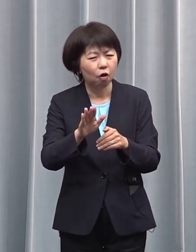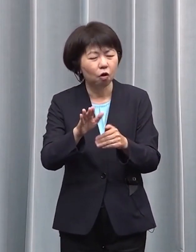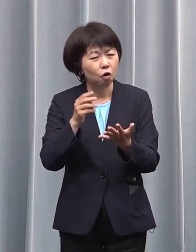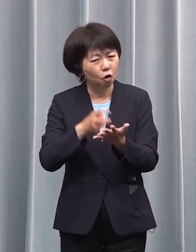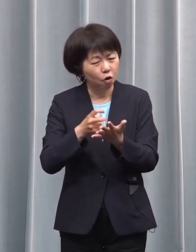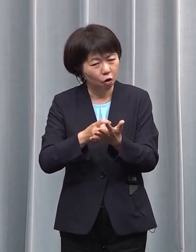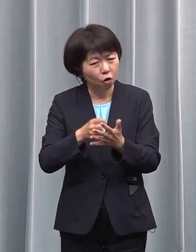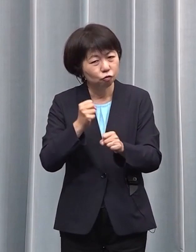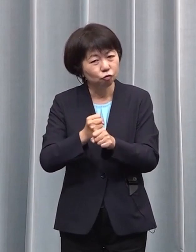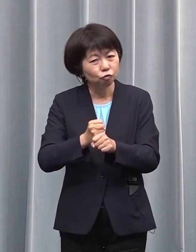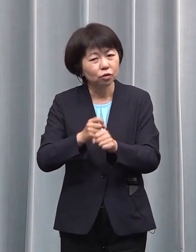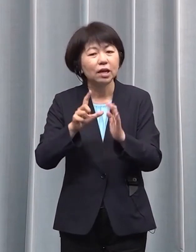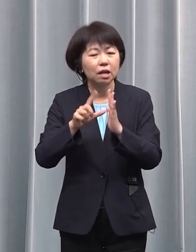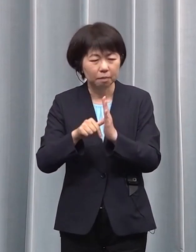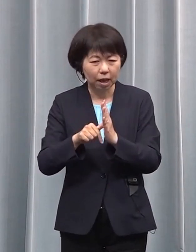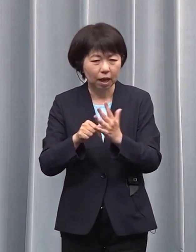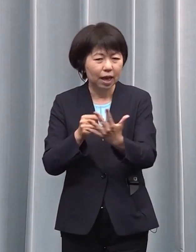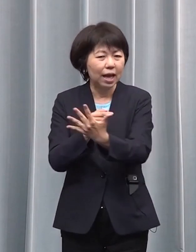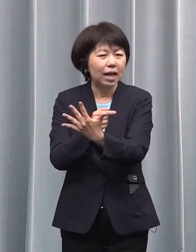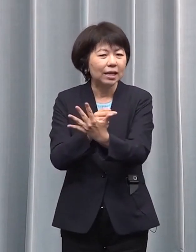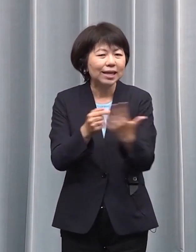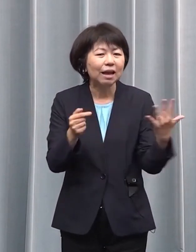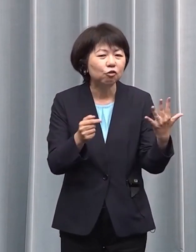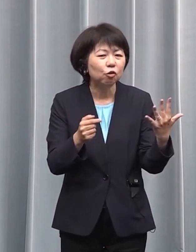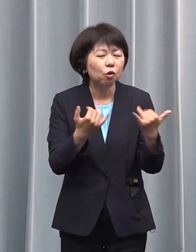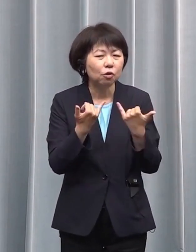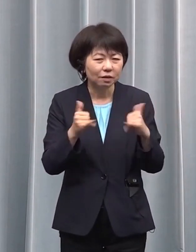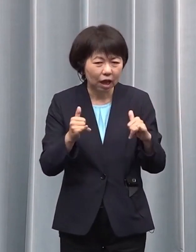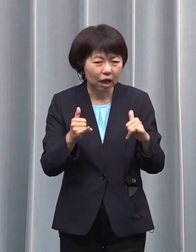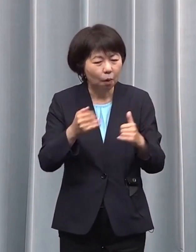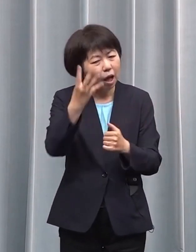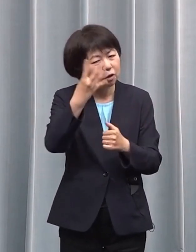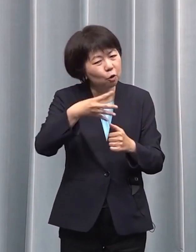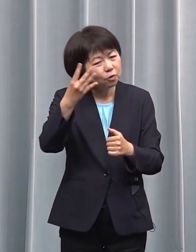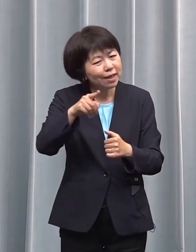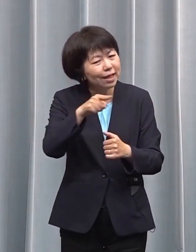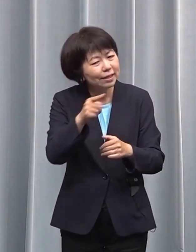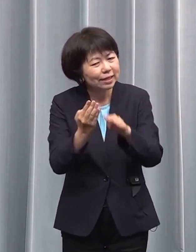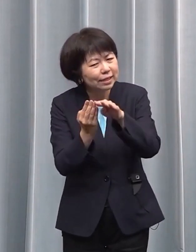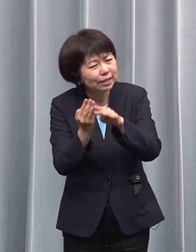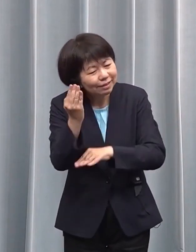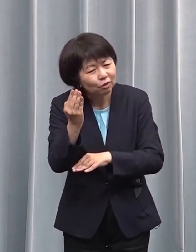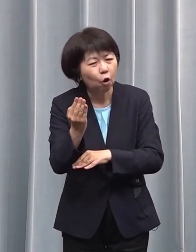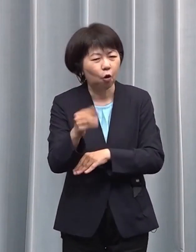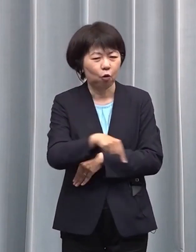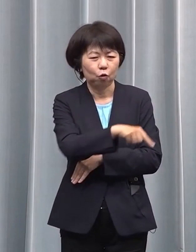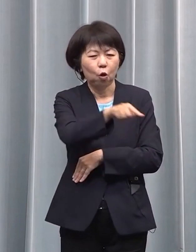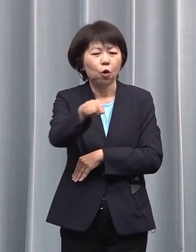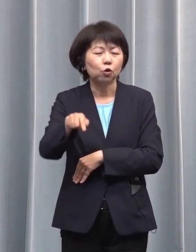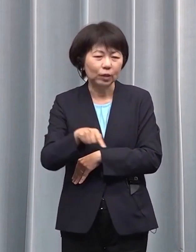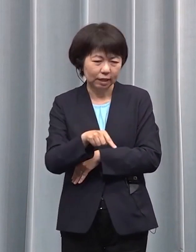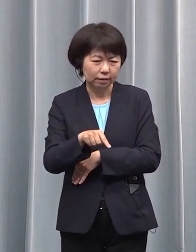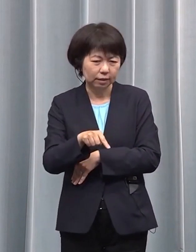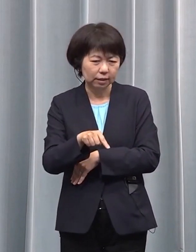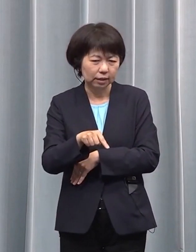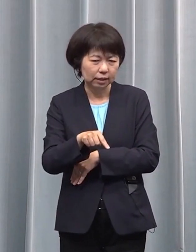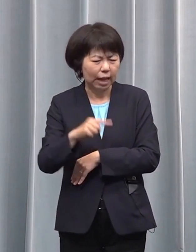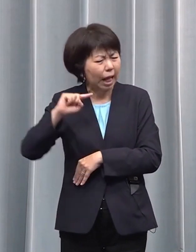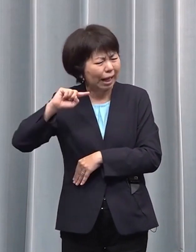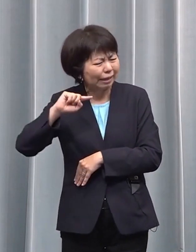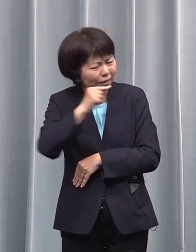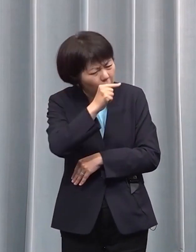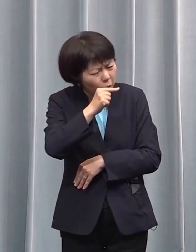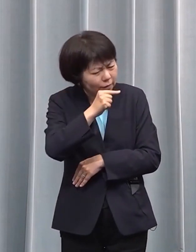となる人は今4000数百人、子どもを含めて200人以上がこの法案が通ることによって強制送還の恐怖に今怯えてるんです